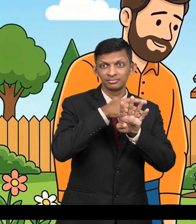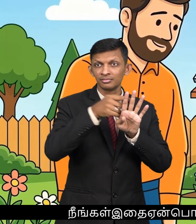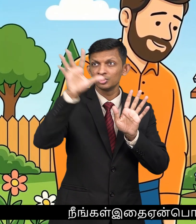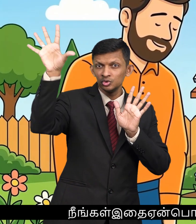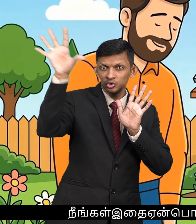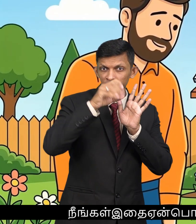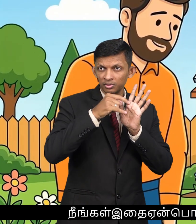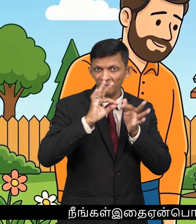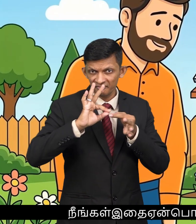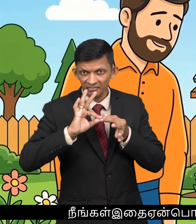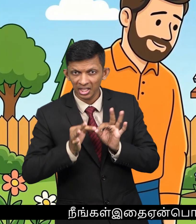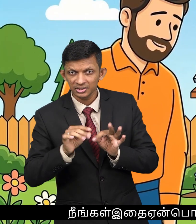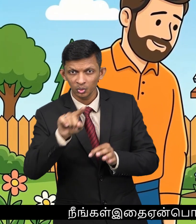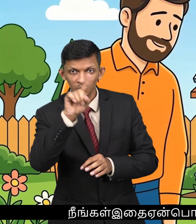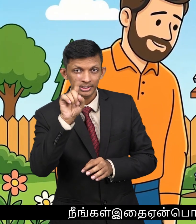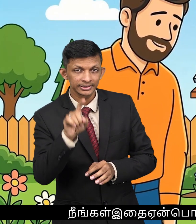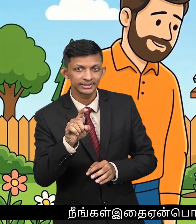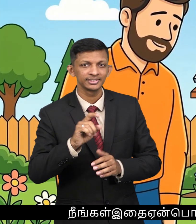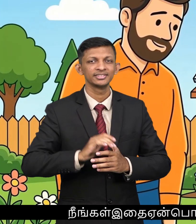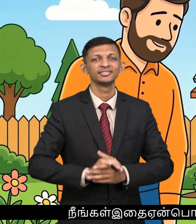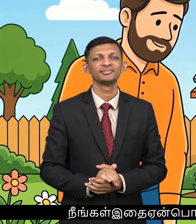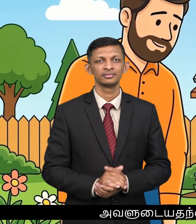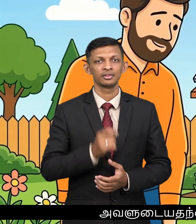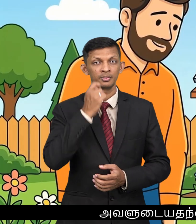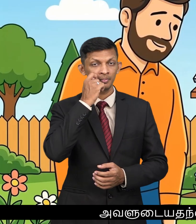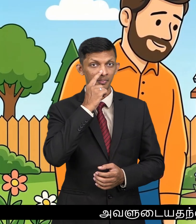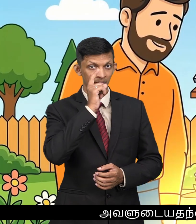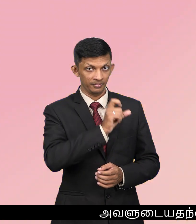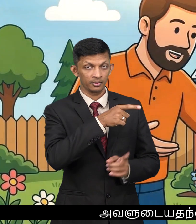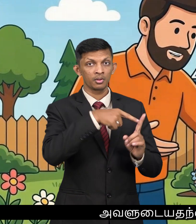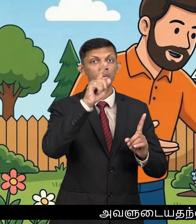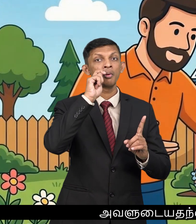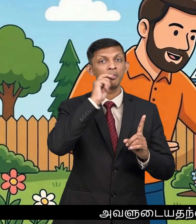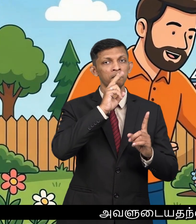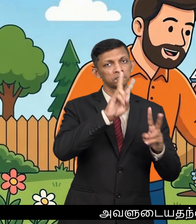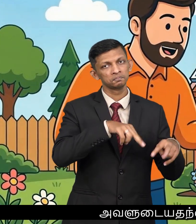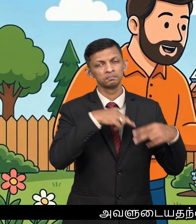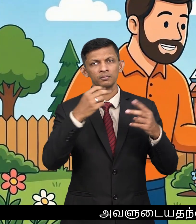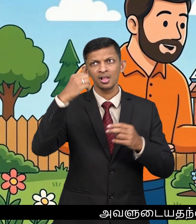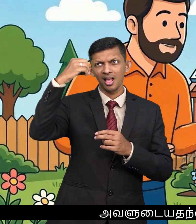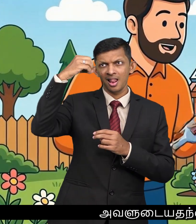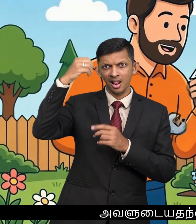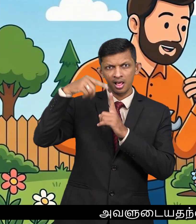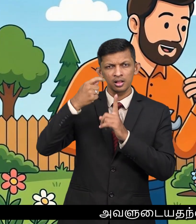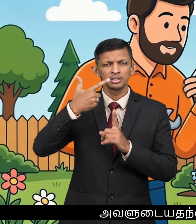அப்பா, நீங்கள் இதை ஏன் பொருத்திக் கொண்டிருக்கிறீர்கள்? அவளுடைய தந்தை விளக்குகள்